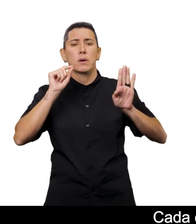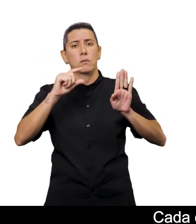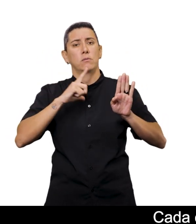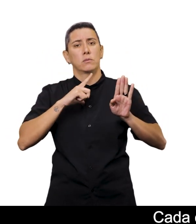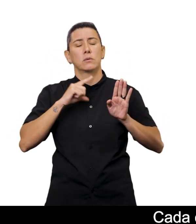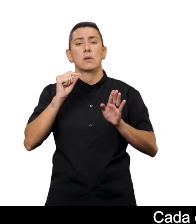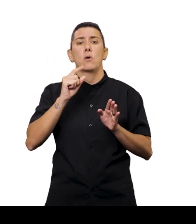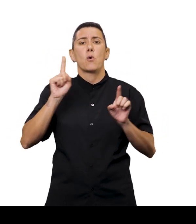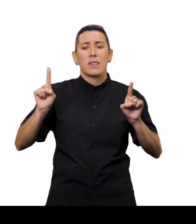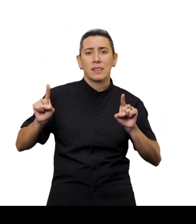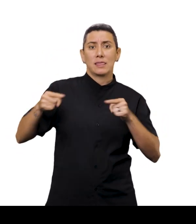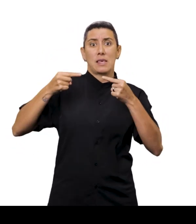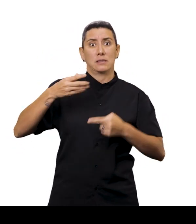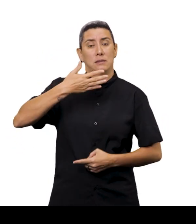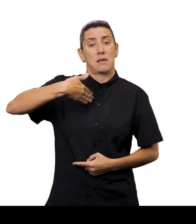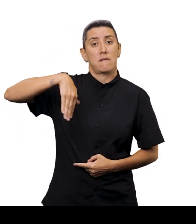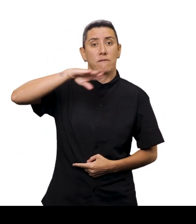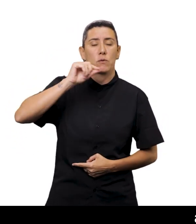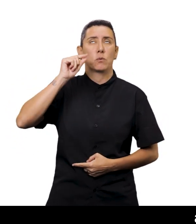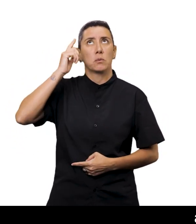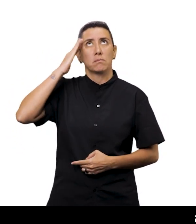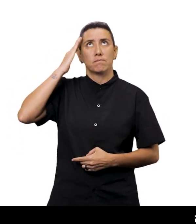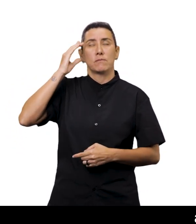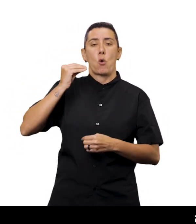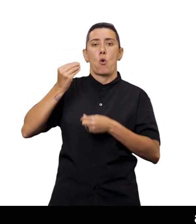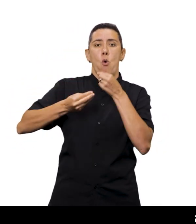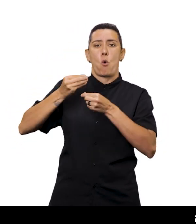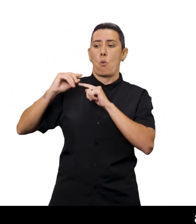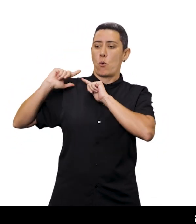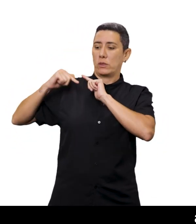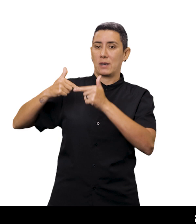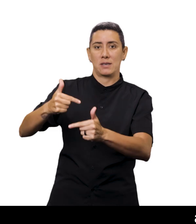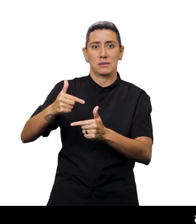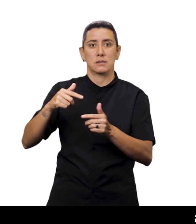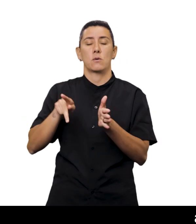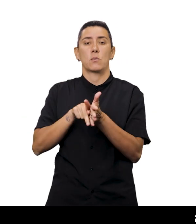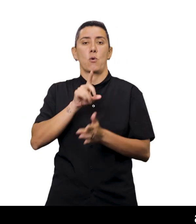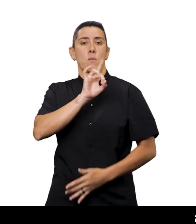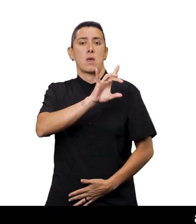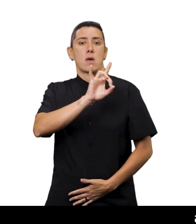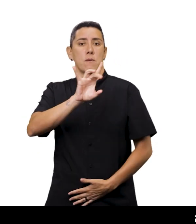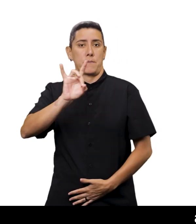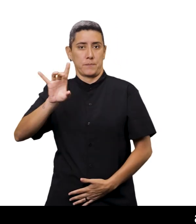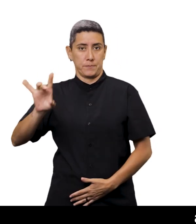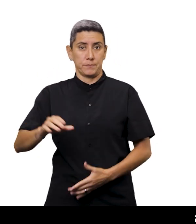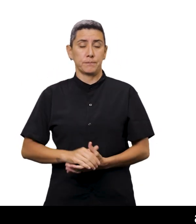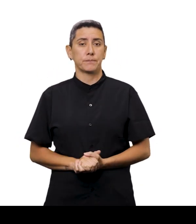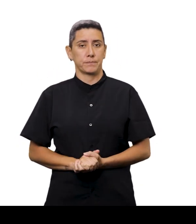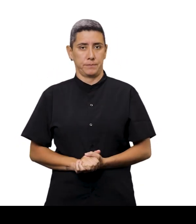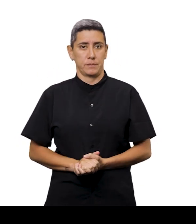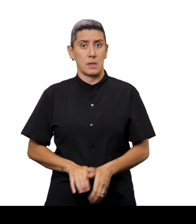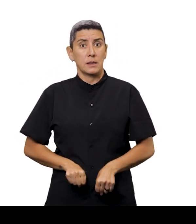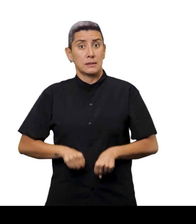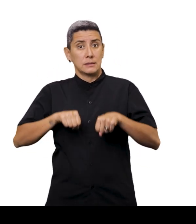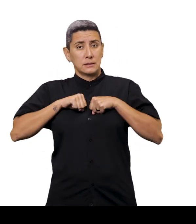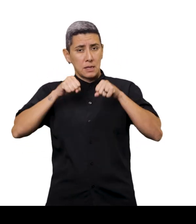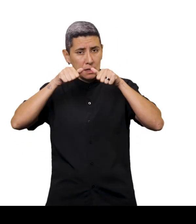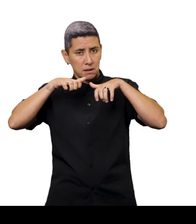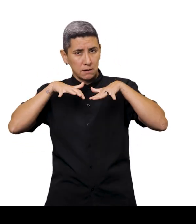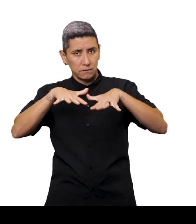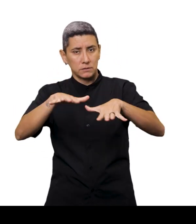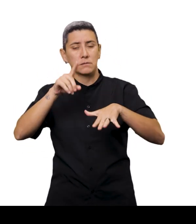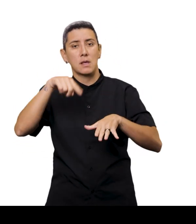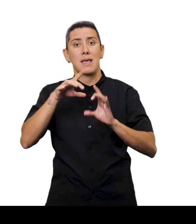criação coletiva, desafiando assim as noções tradicionais de autoria individual. Serigrafistas